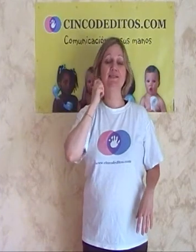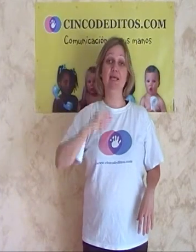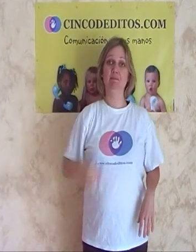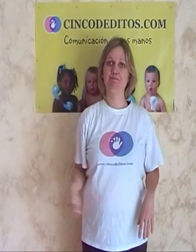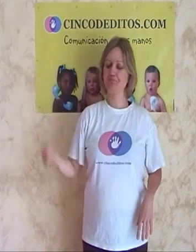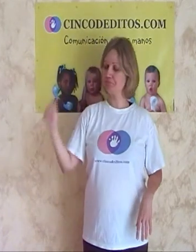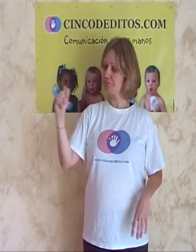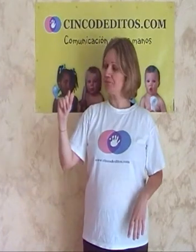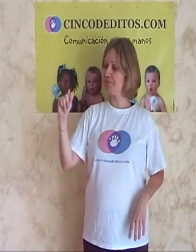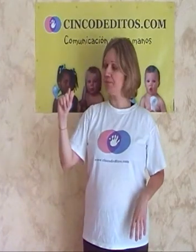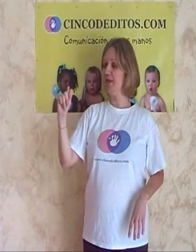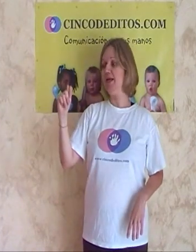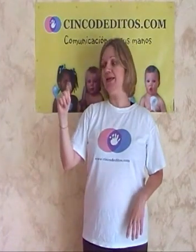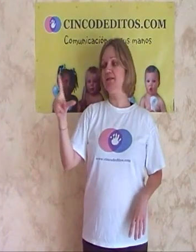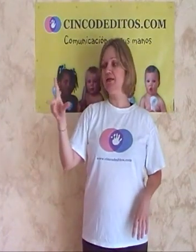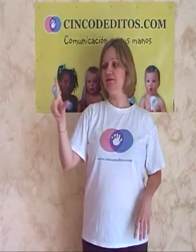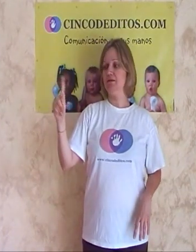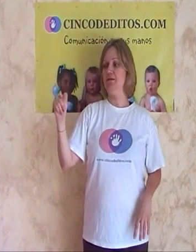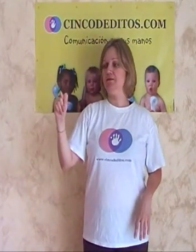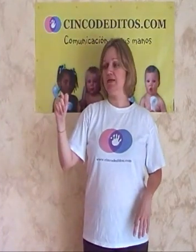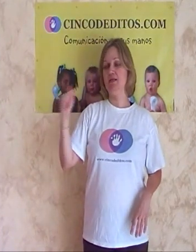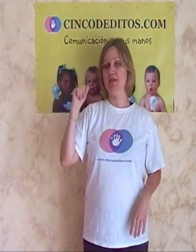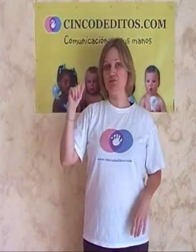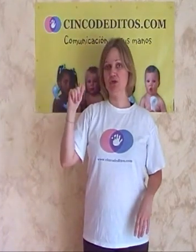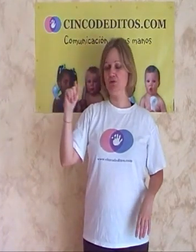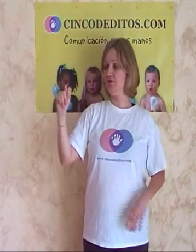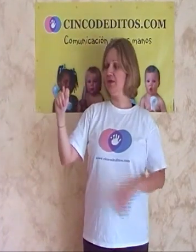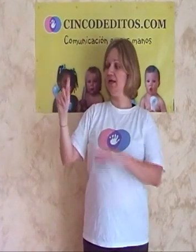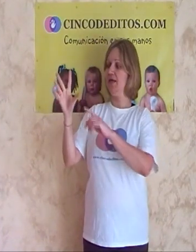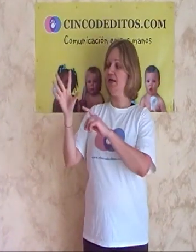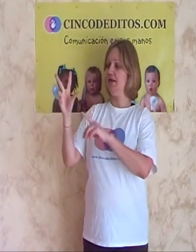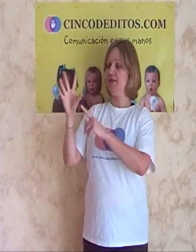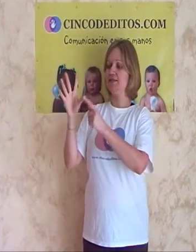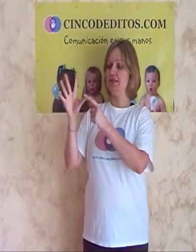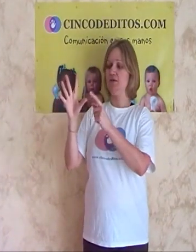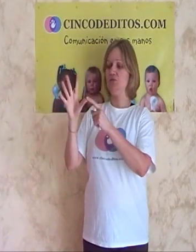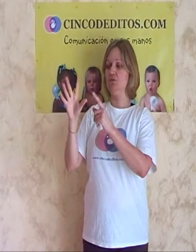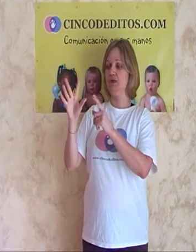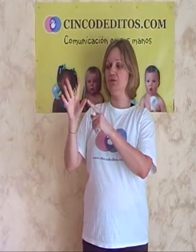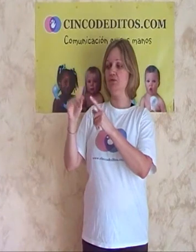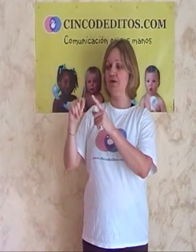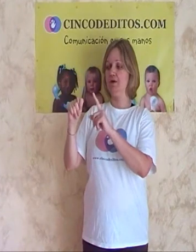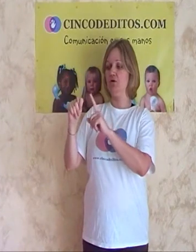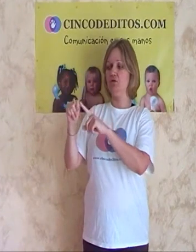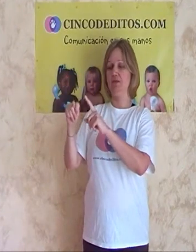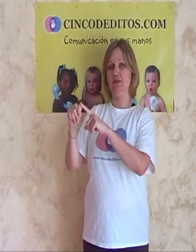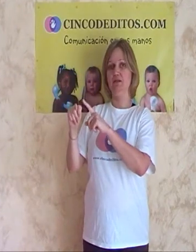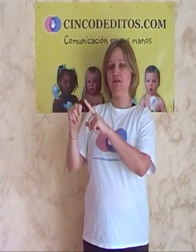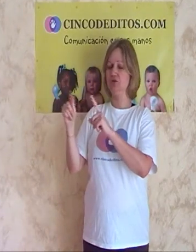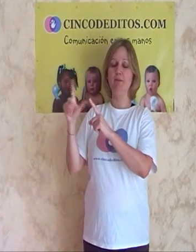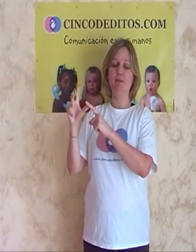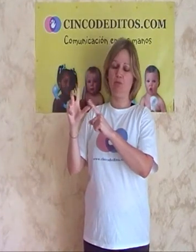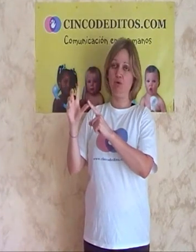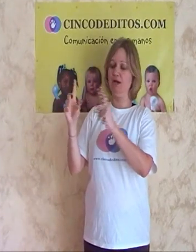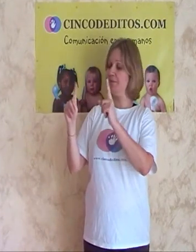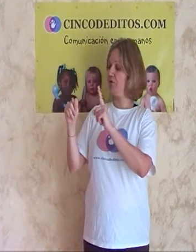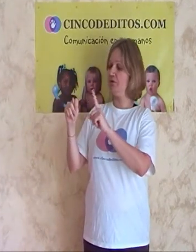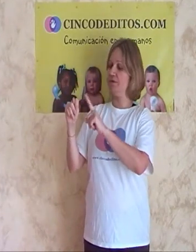T. La T, ya tenemos que conocerla, es un dedo debajo del... O el pulgar, perdón,